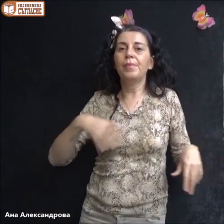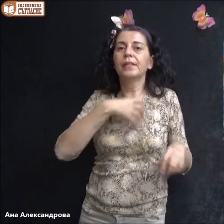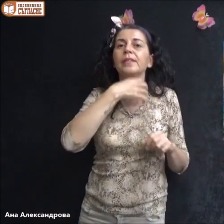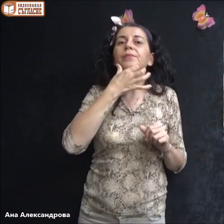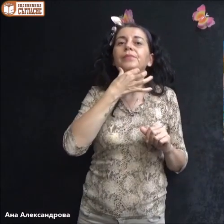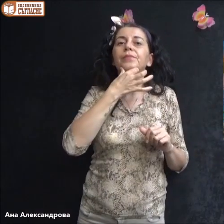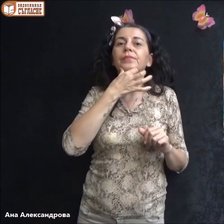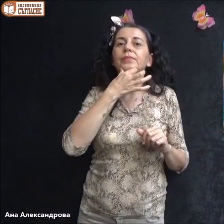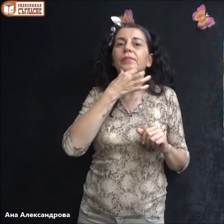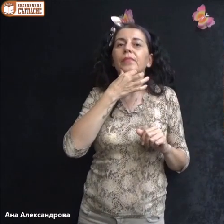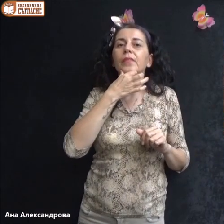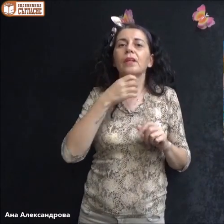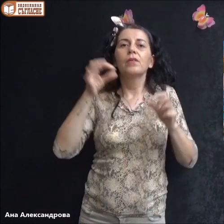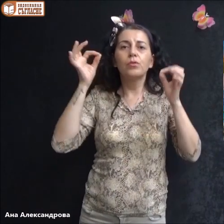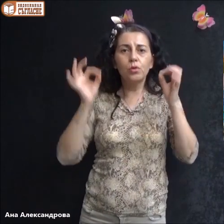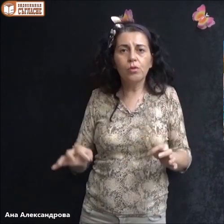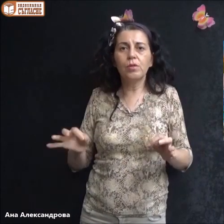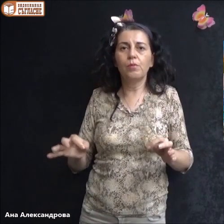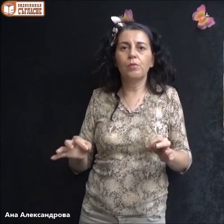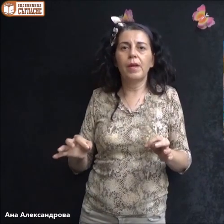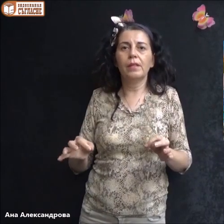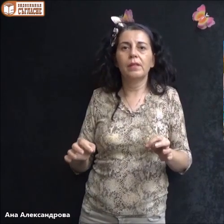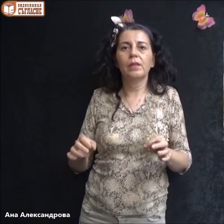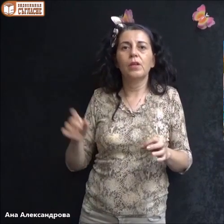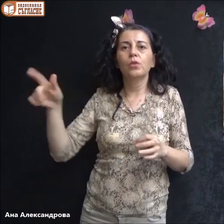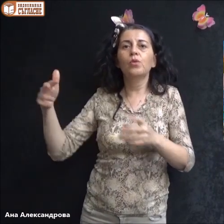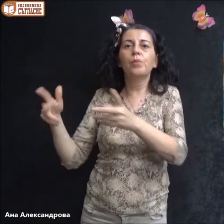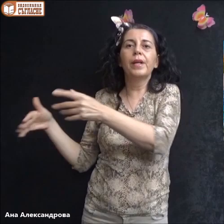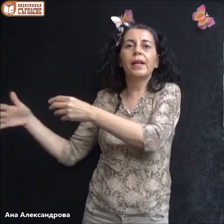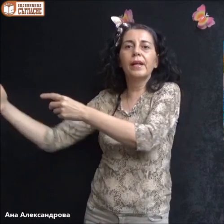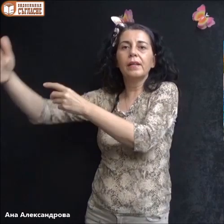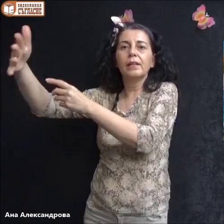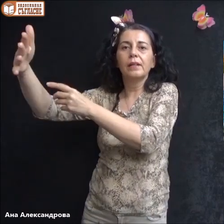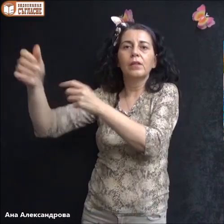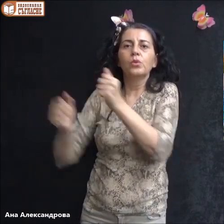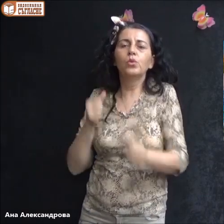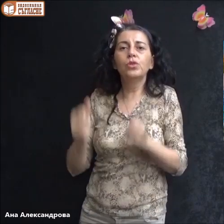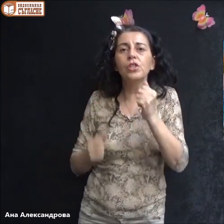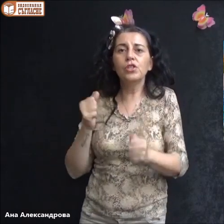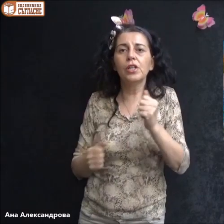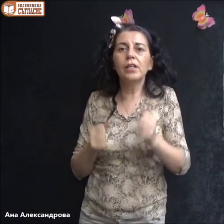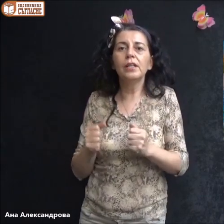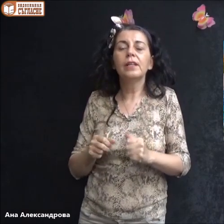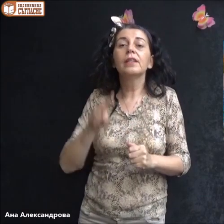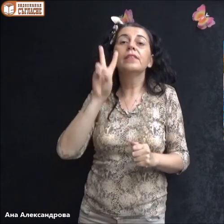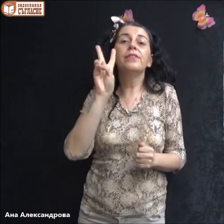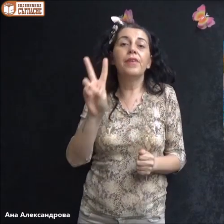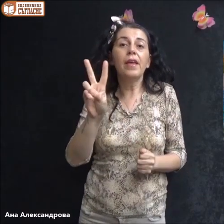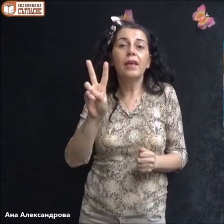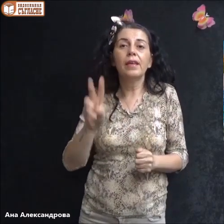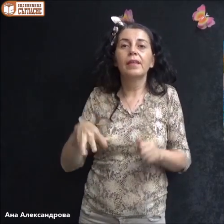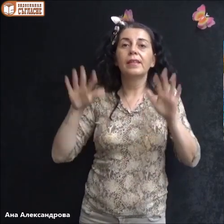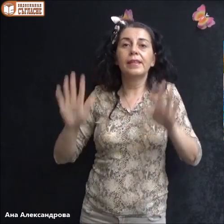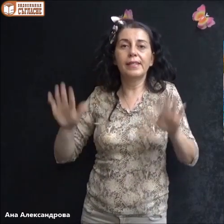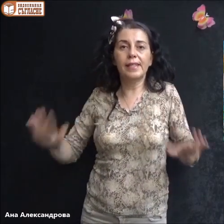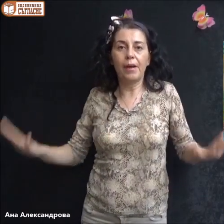лебед. В този момент до брега дотичали две деца.